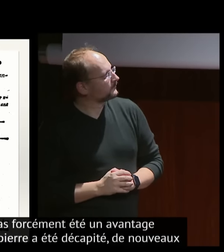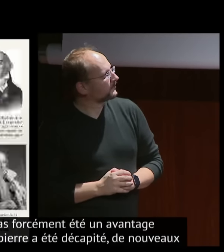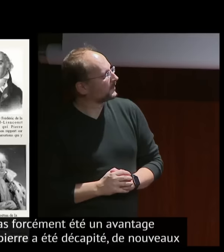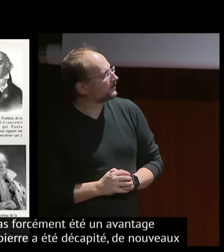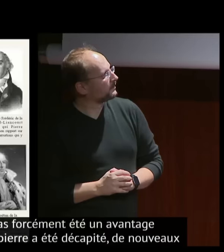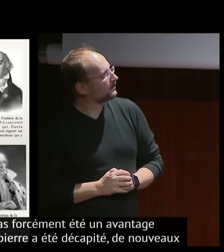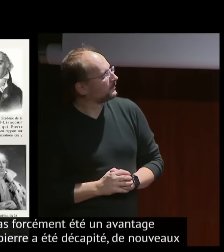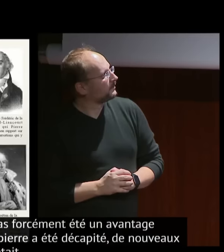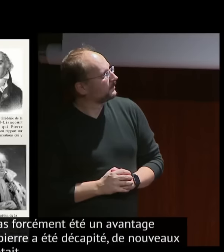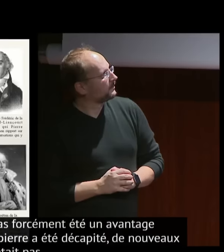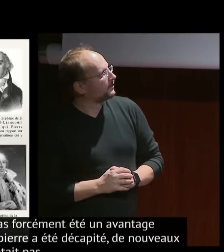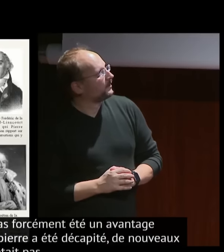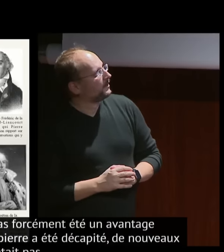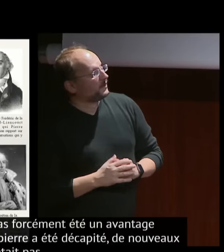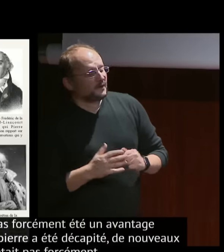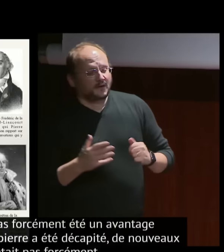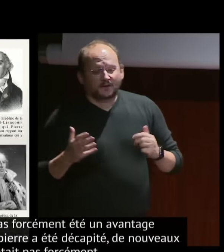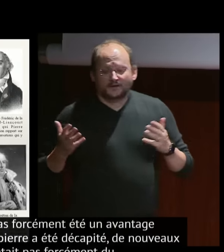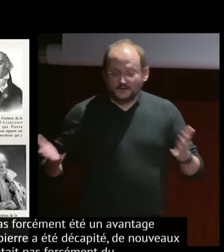côté.